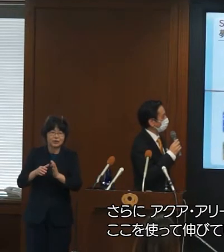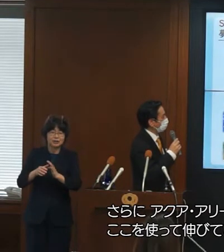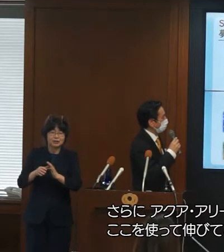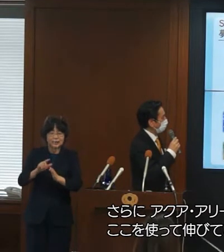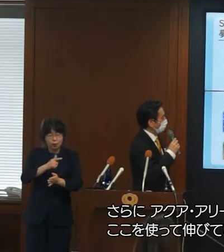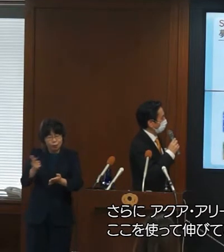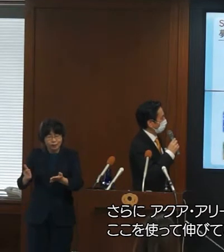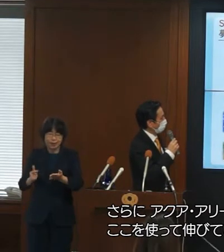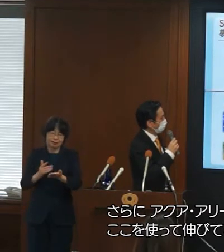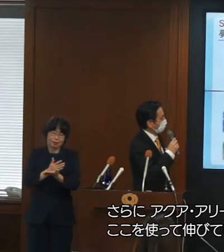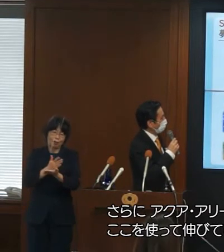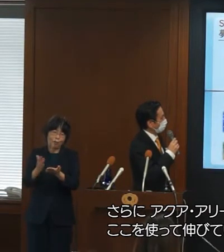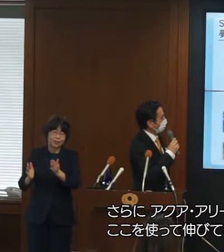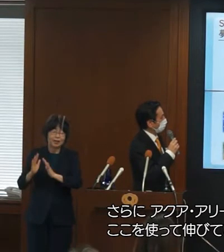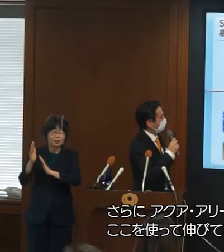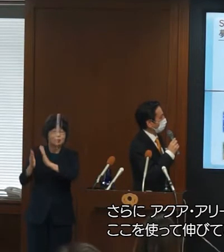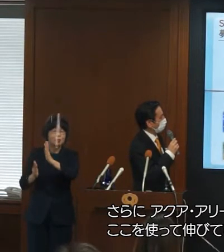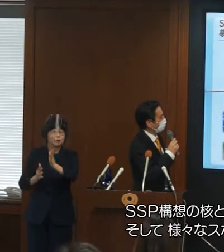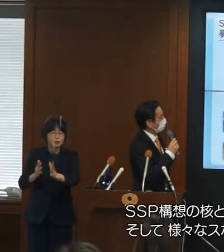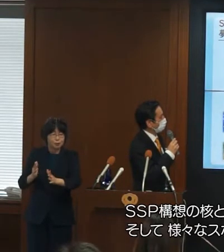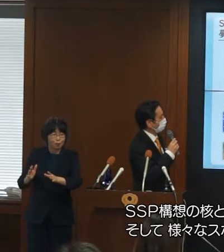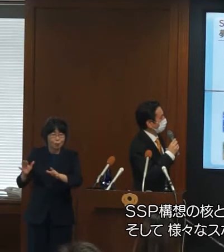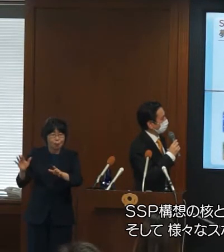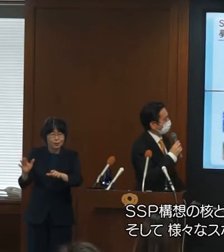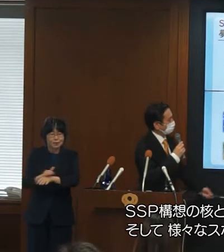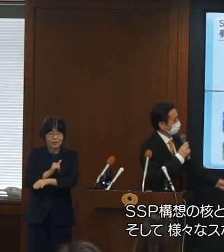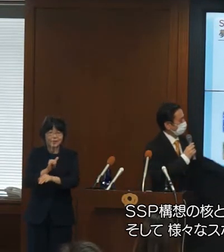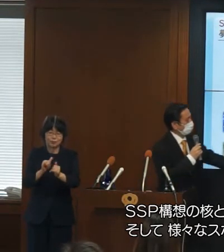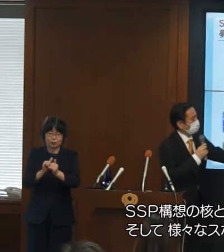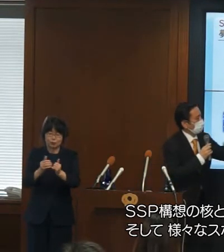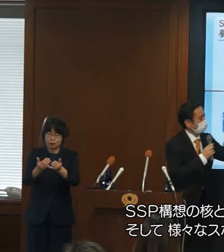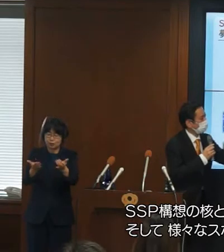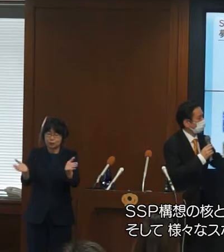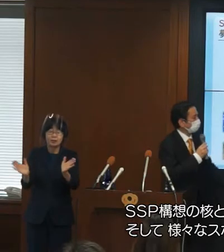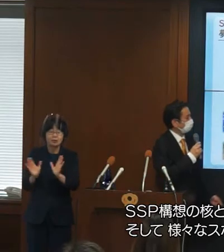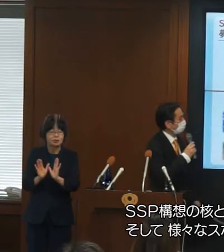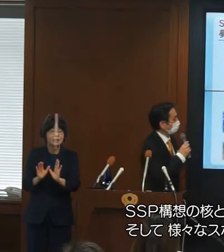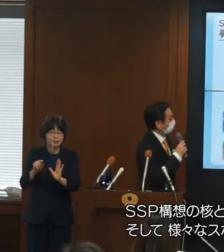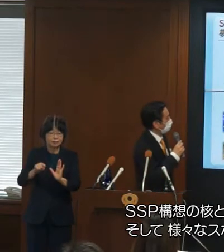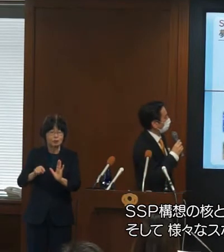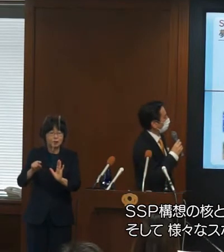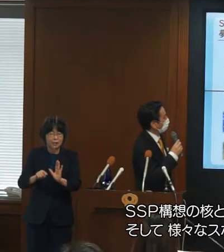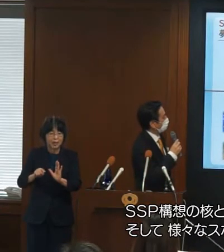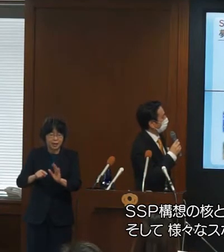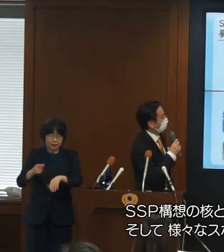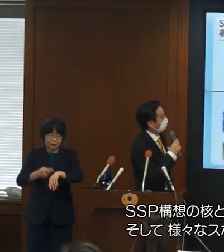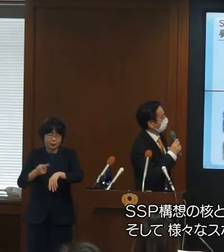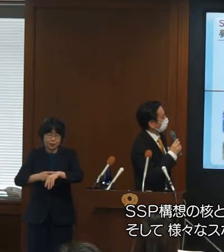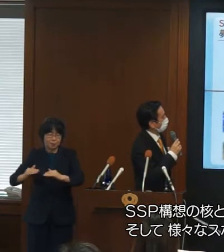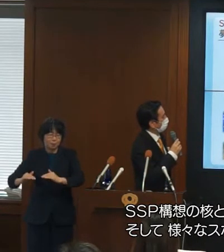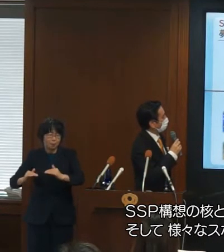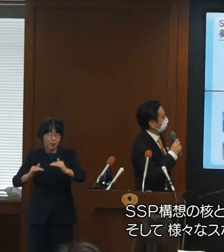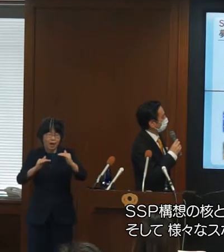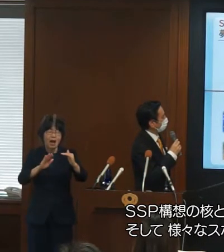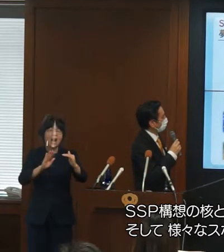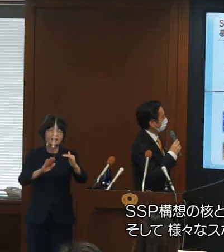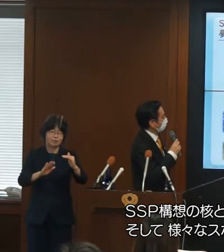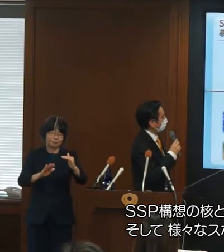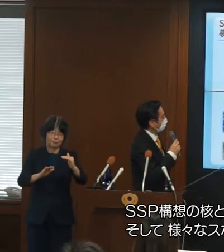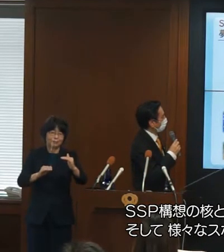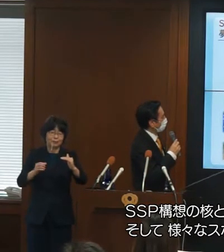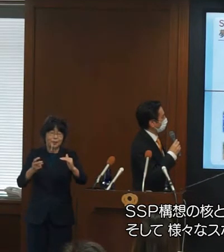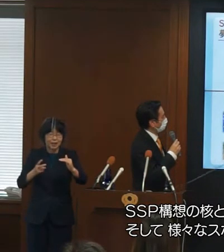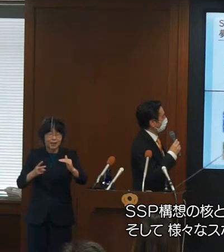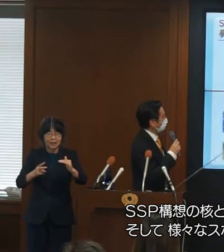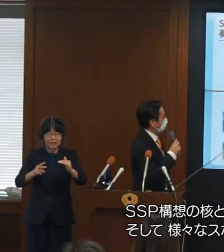を使ってですね、伸びていくと、SSP 構想の核となって、 そしてさ